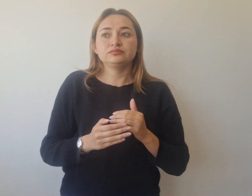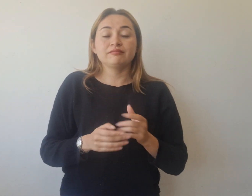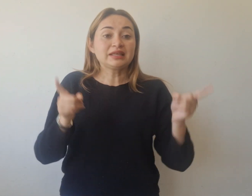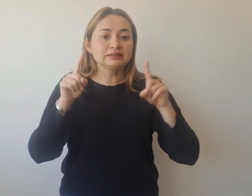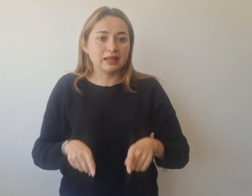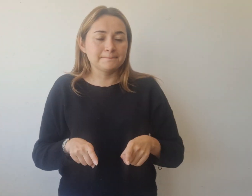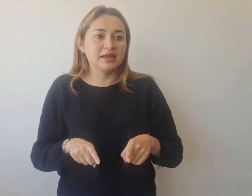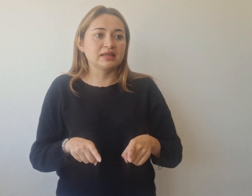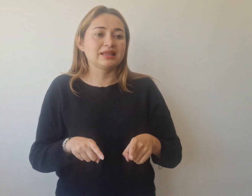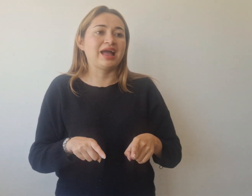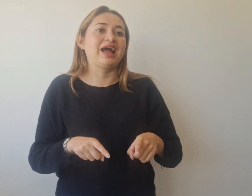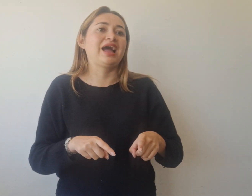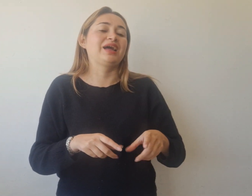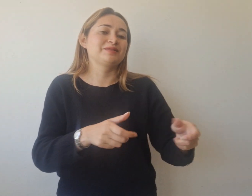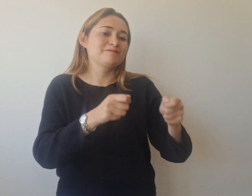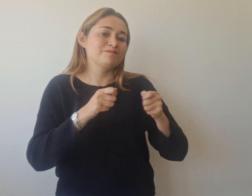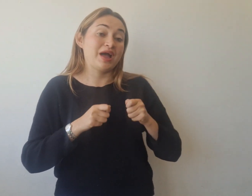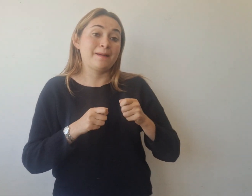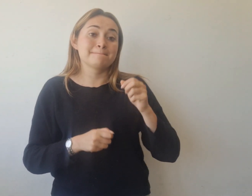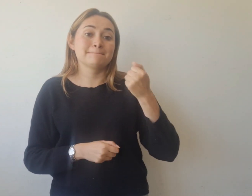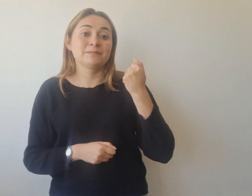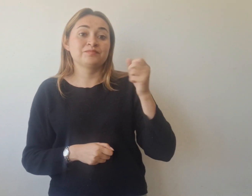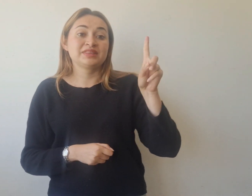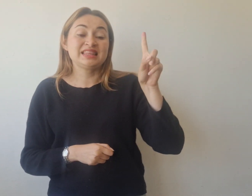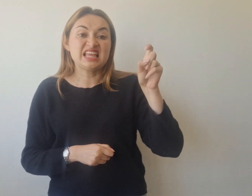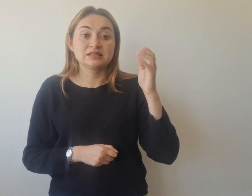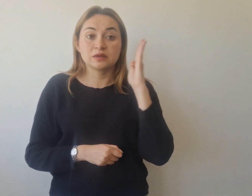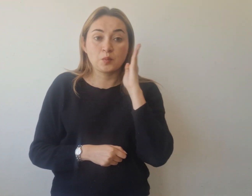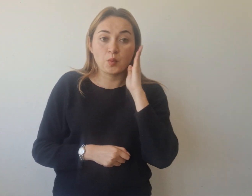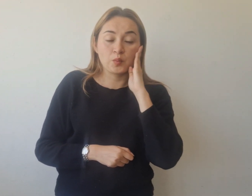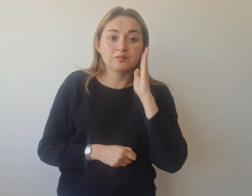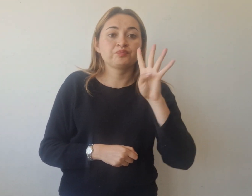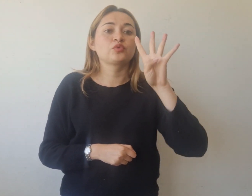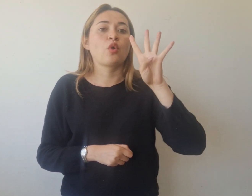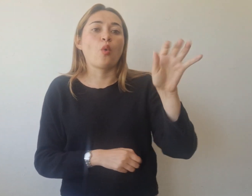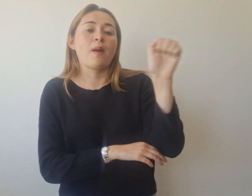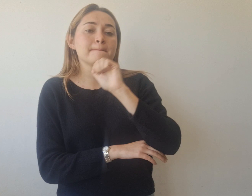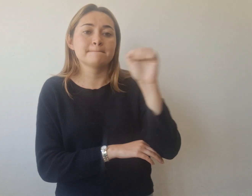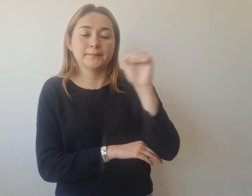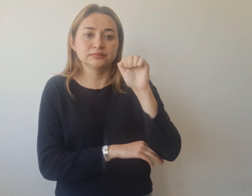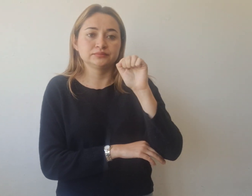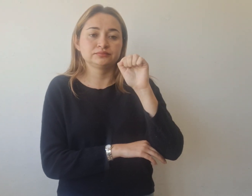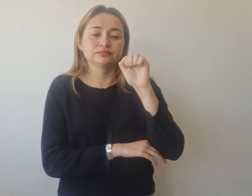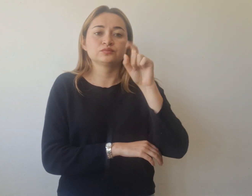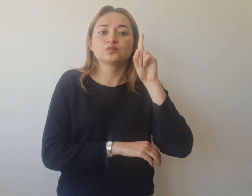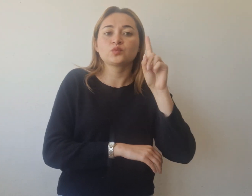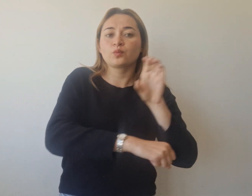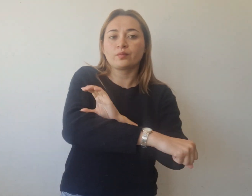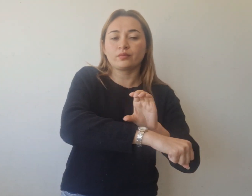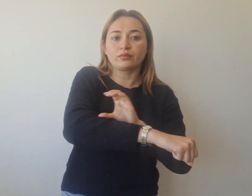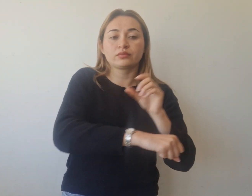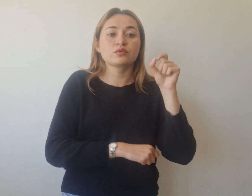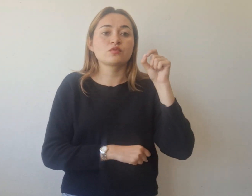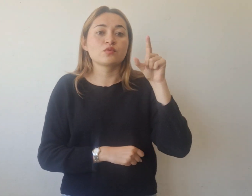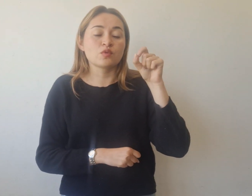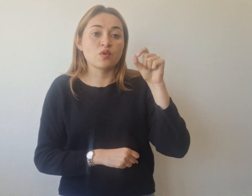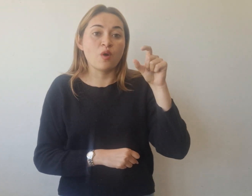16 teléfonos celulares cuatro vehículos con fines de comiso uno computador 11 papeletas de droga